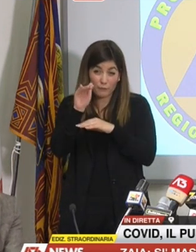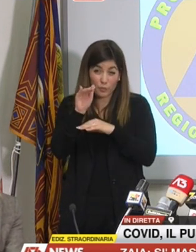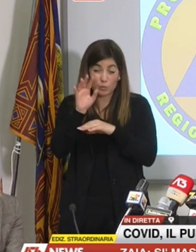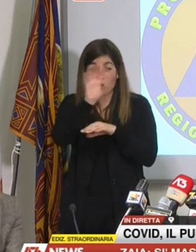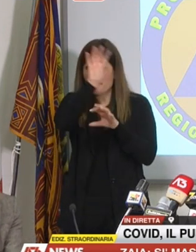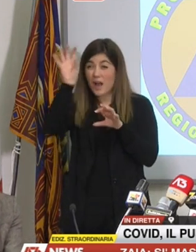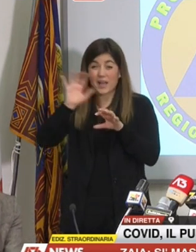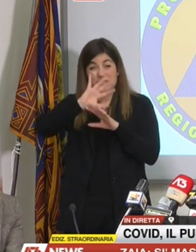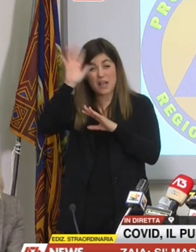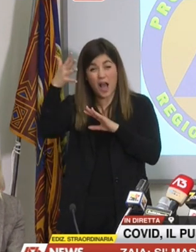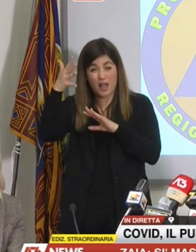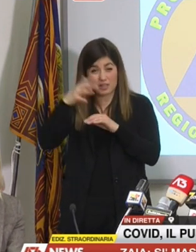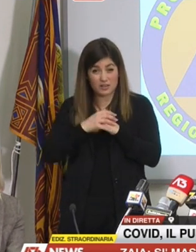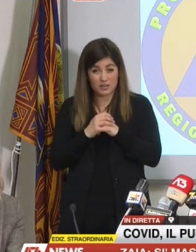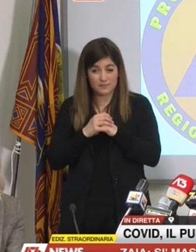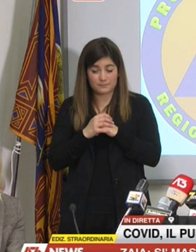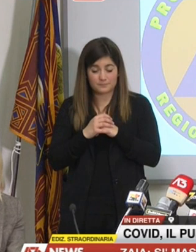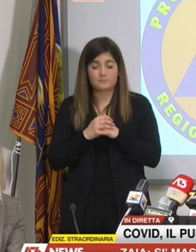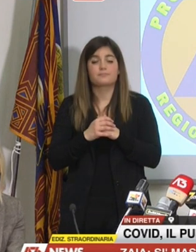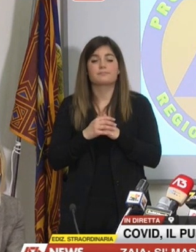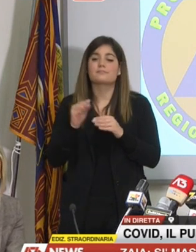Albino, siamo a posto? Sì, sì. Nuovo Terraglio.